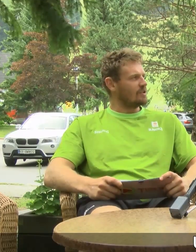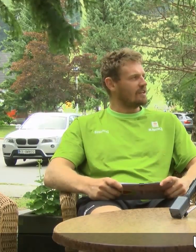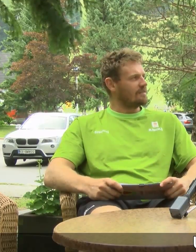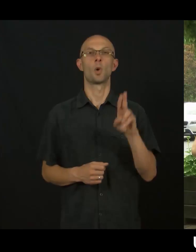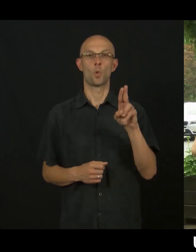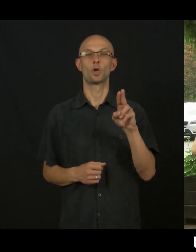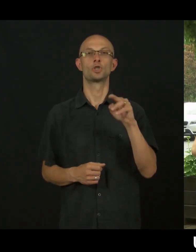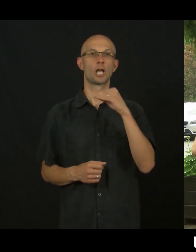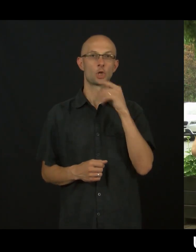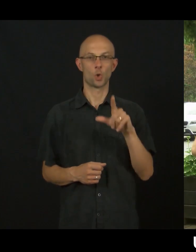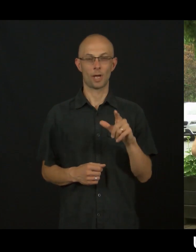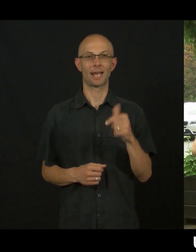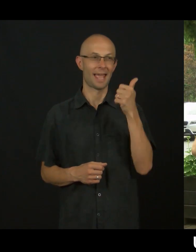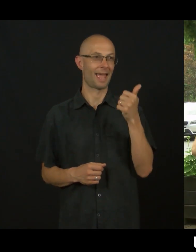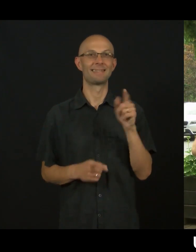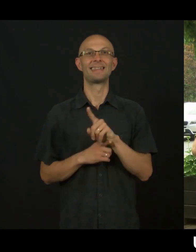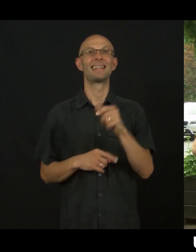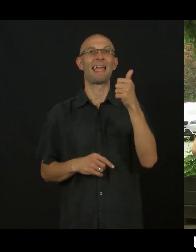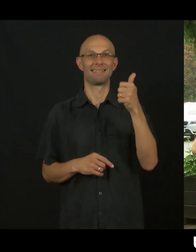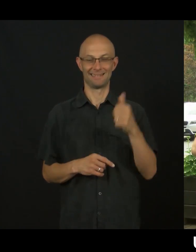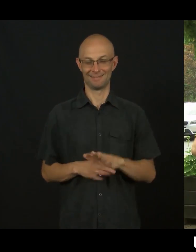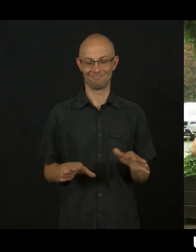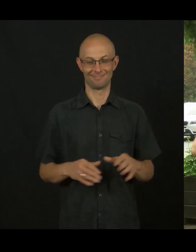Dobro čelokar. Eden in edini.